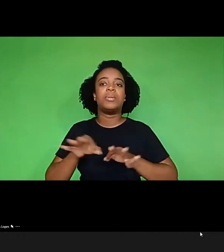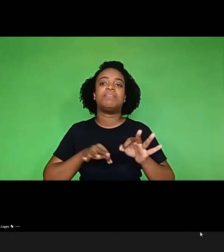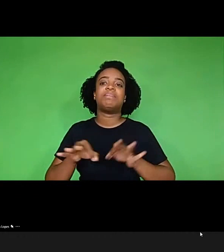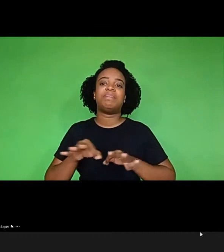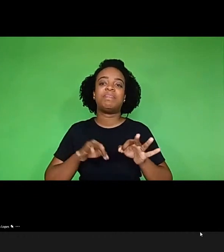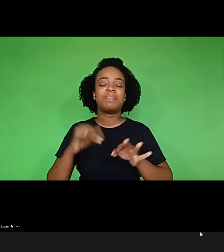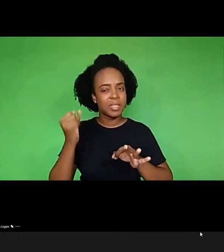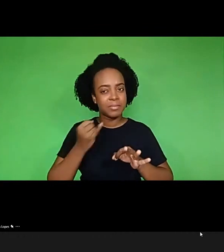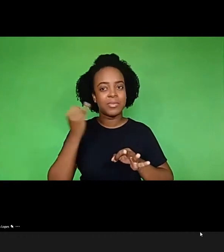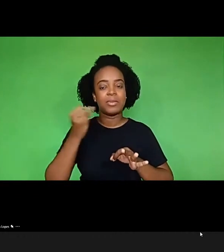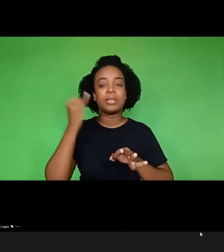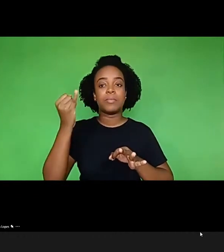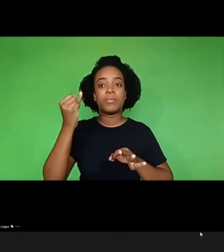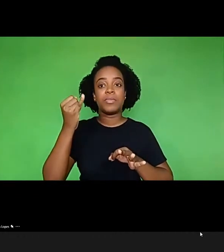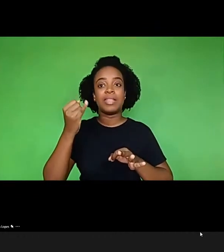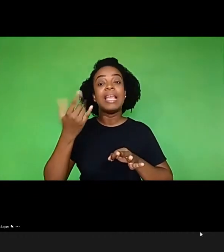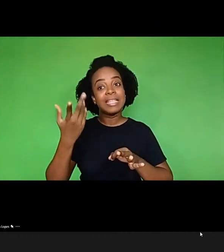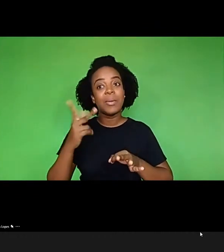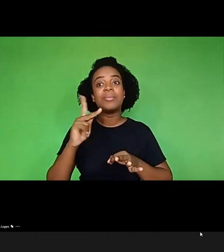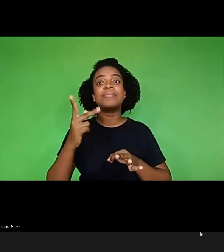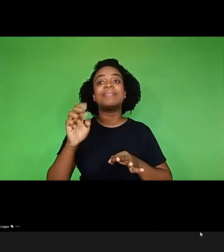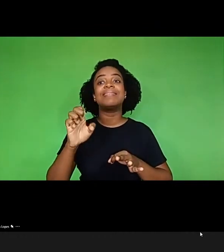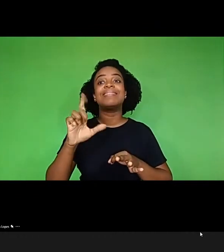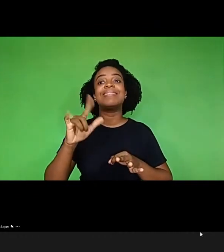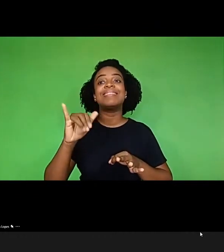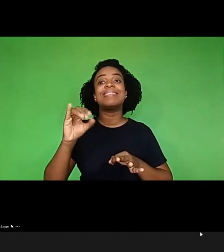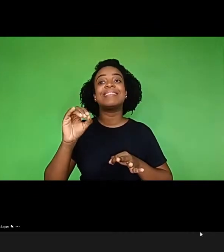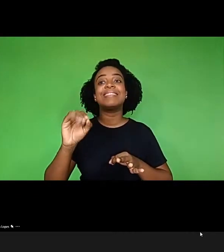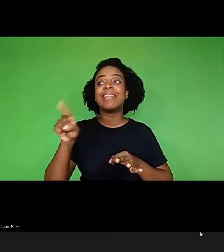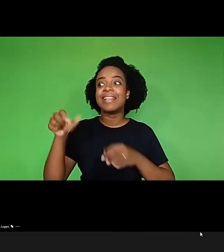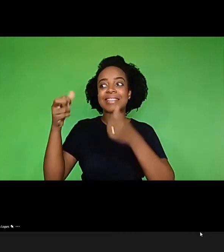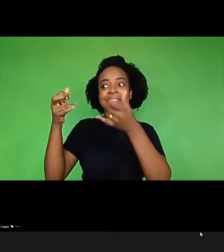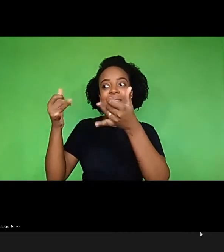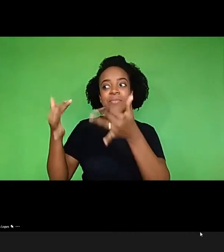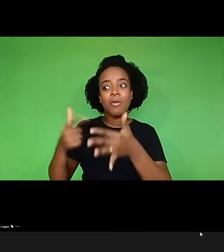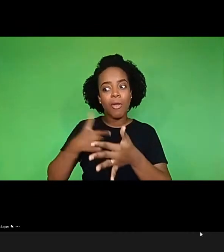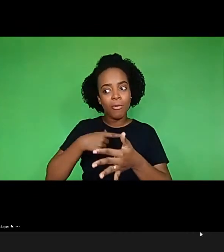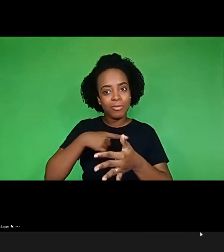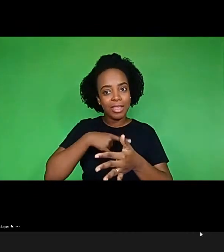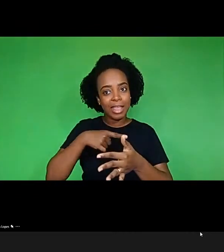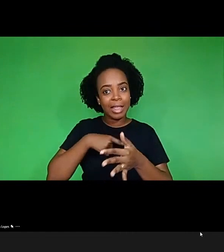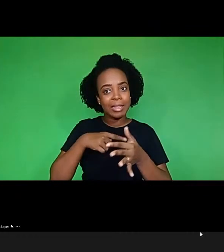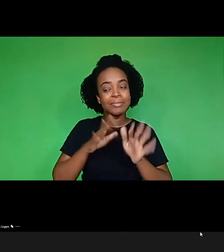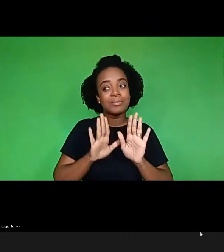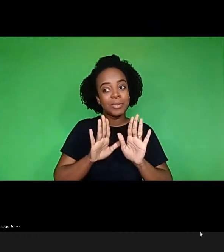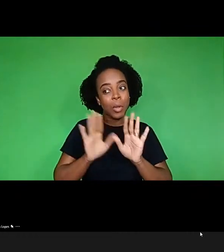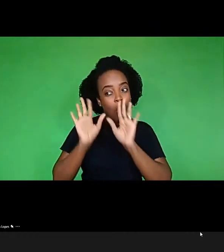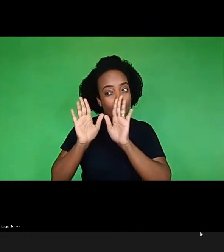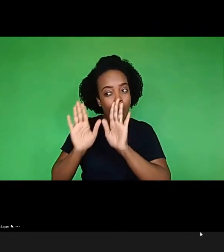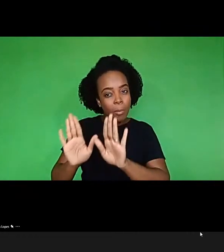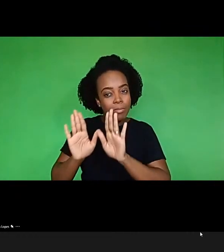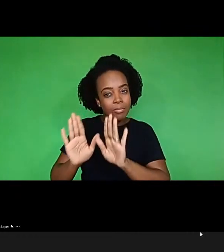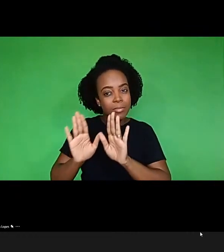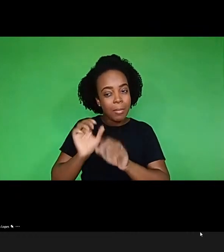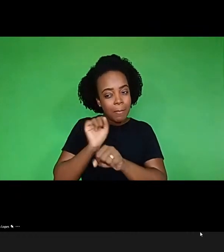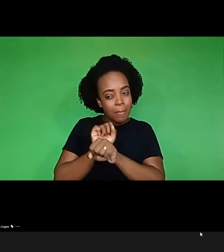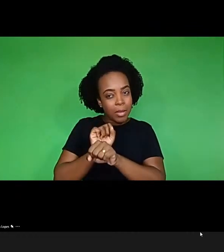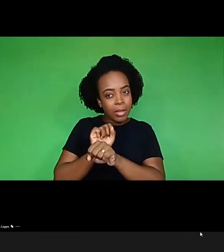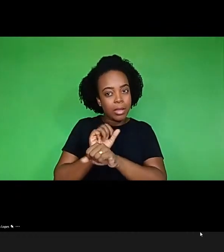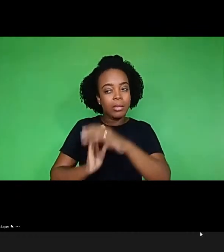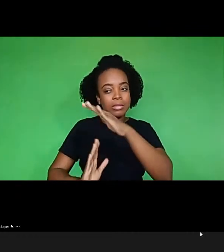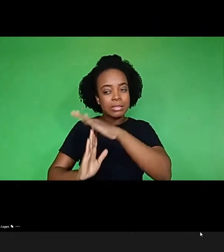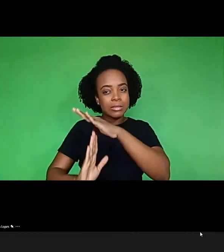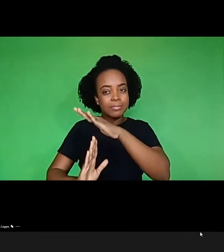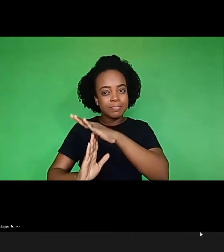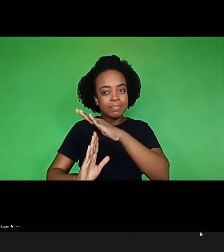eu estive num período afastada, justamente para eu tentar concentrar e, graças a Deus, aproveitei bem esses